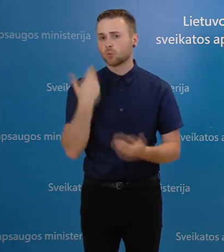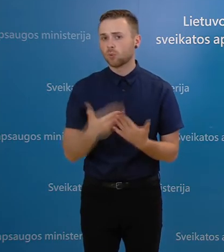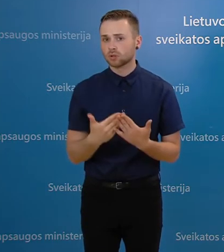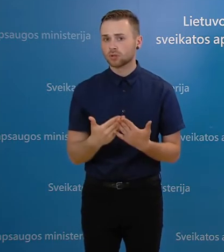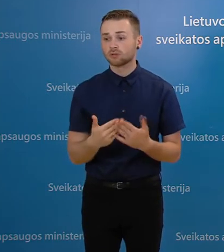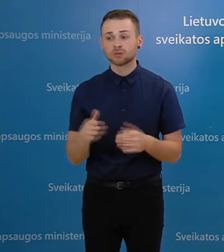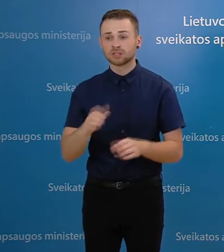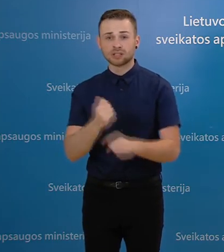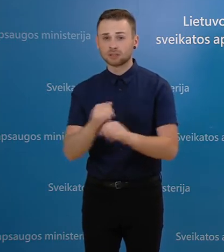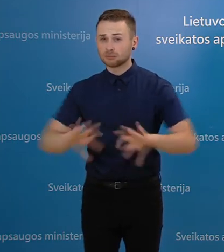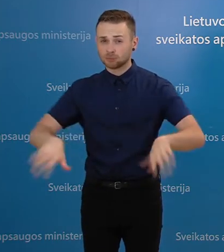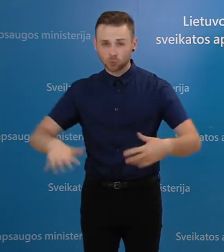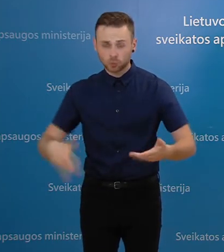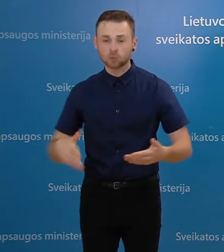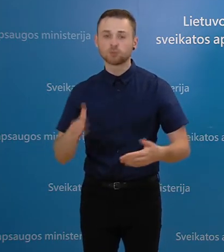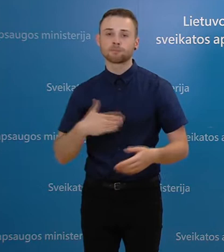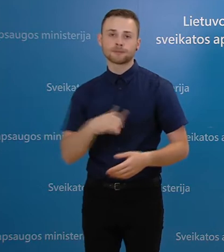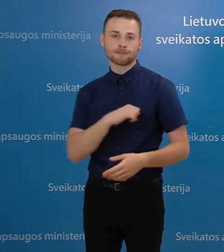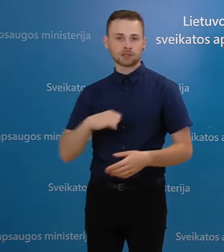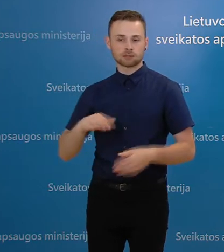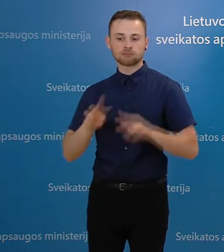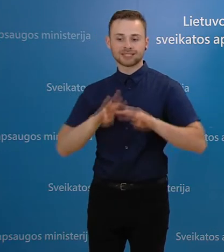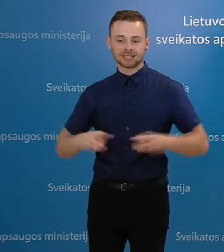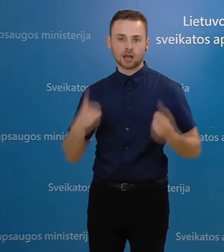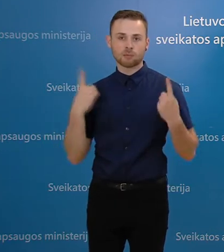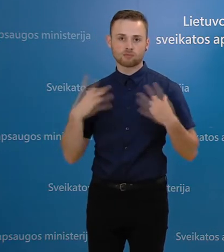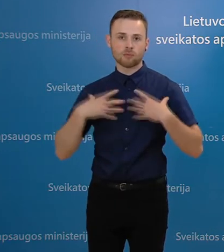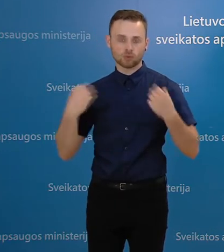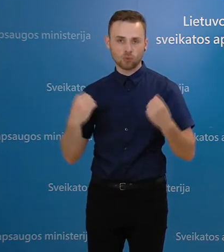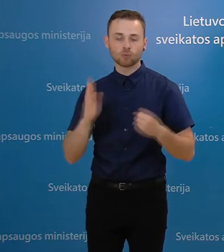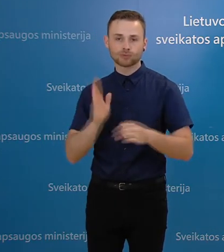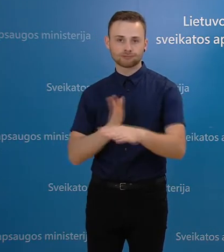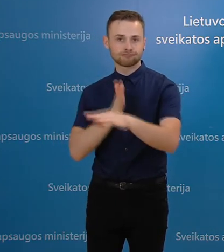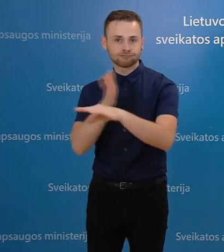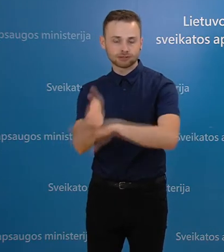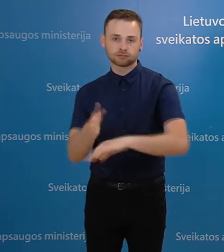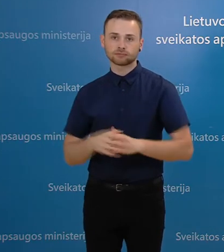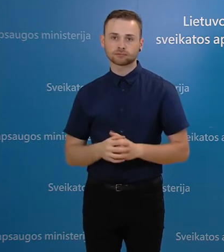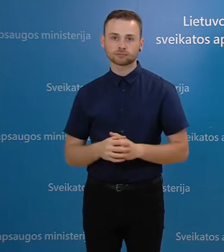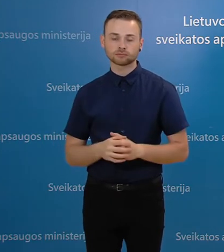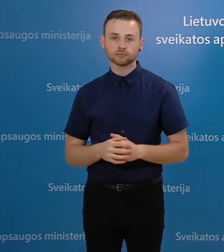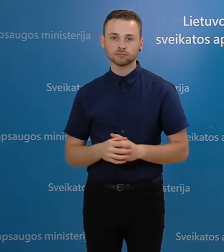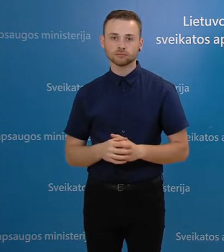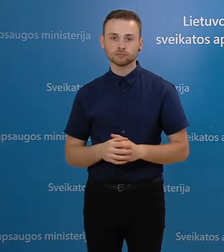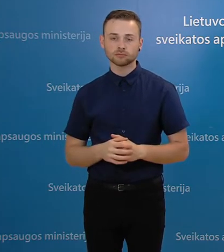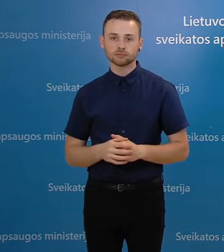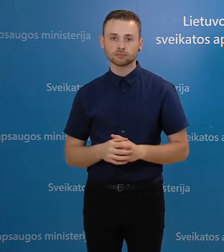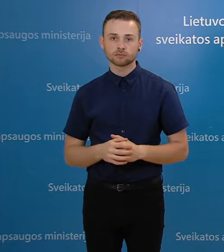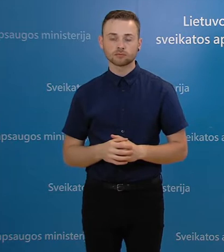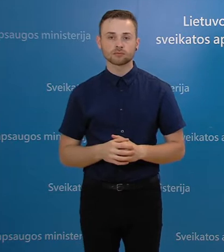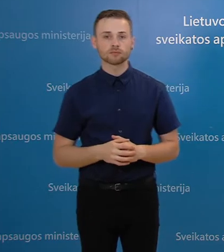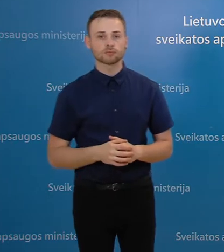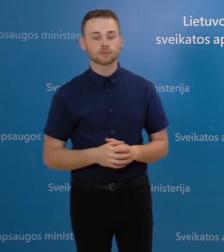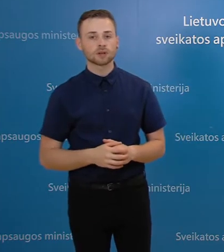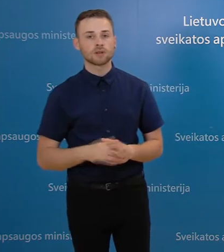į atsakingas institucijas, jeigu yra bent menkiausia rizika, kad tokie duomenys galėjo būti pasisavinti.